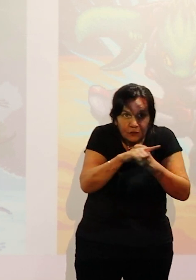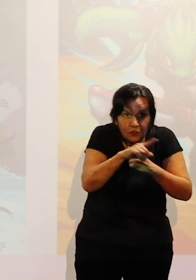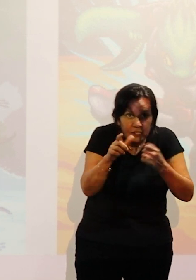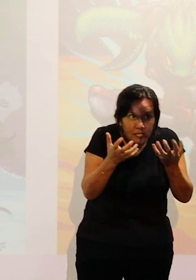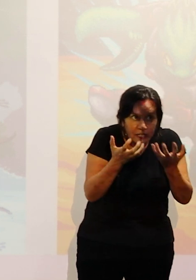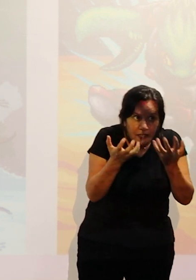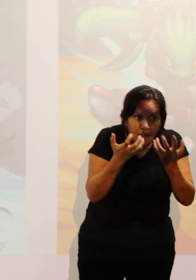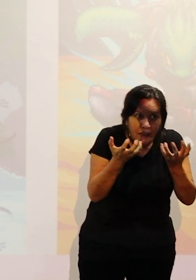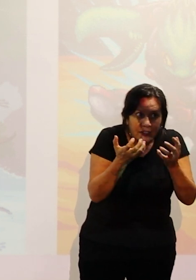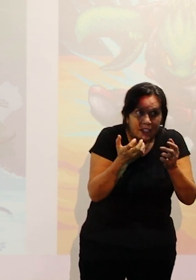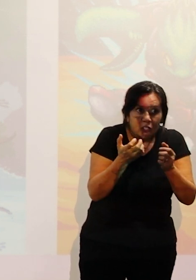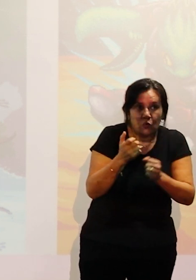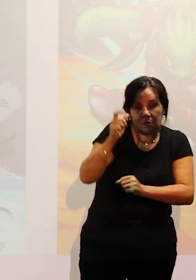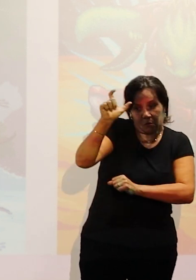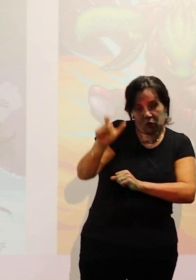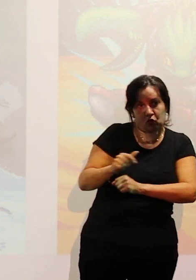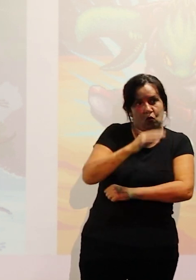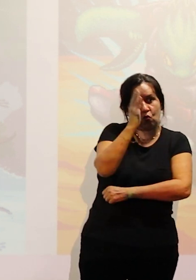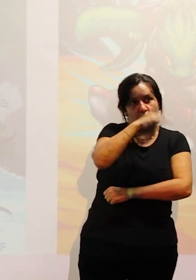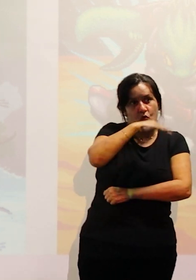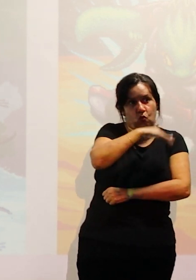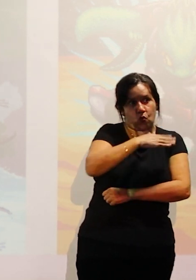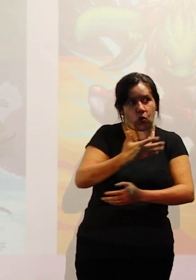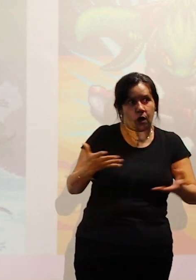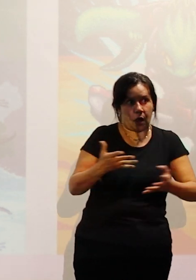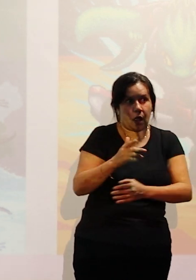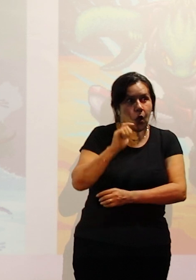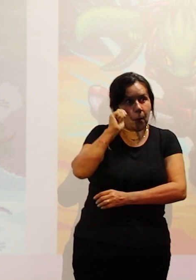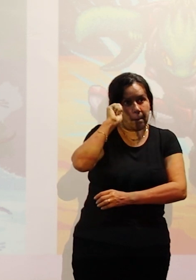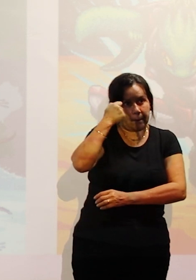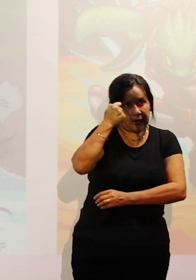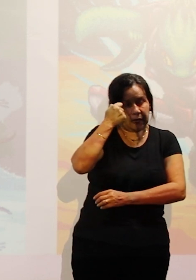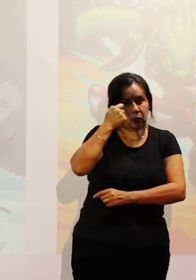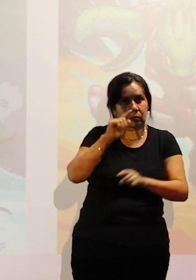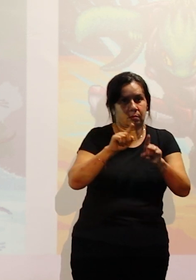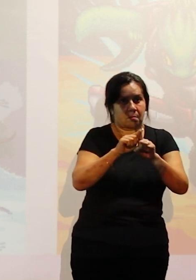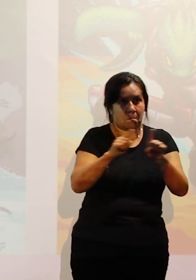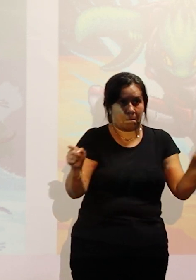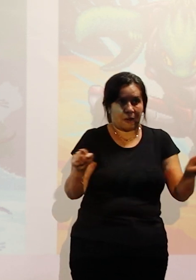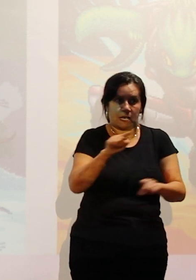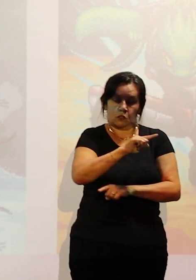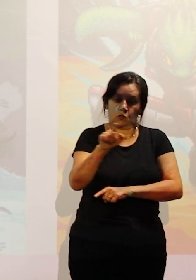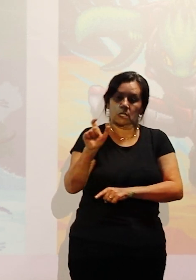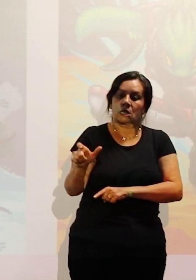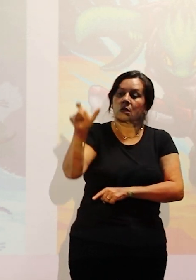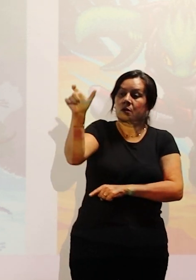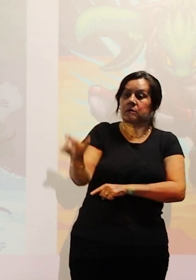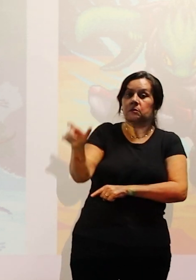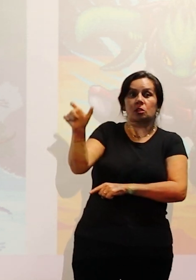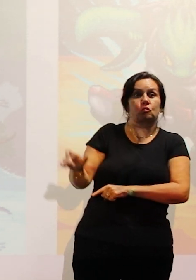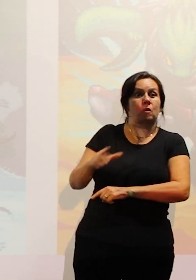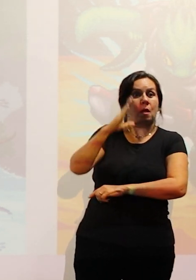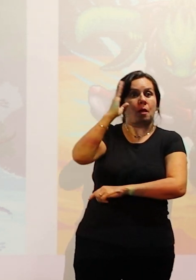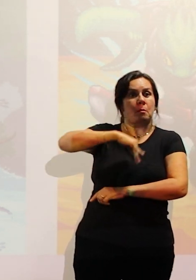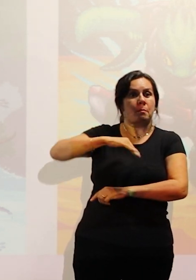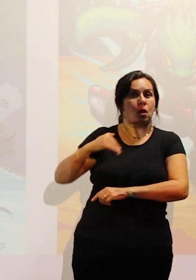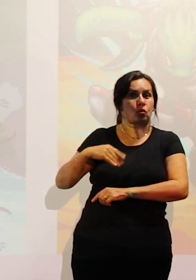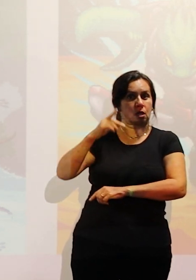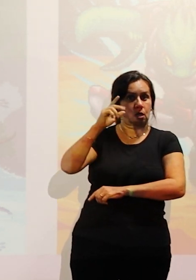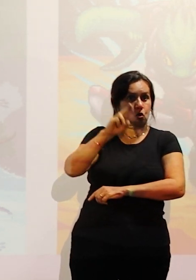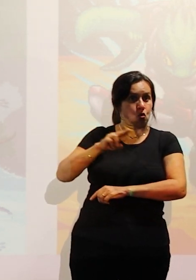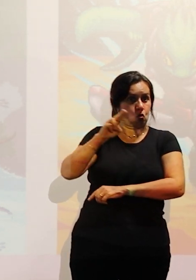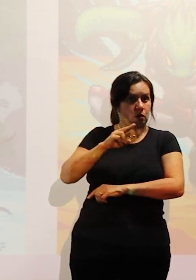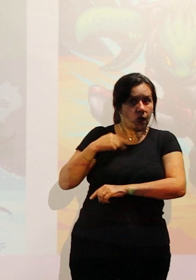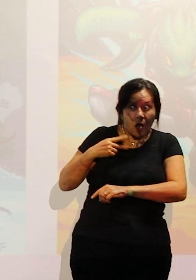Darth Vader da vida, que ele saia apavorando geral, ele vai usar preto. Mas, às vezes, você quer que seu vilão ele seja uma pessoa que está ali, que